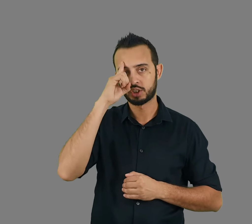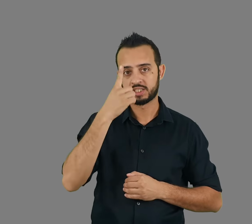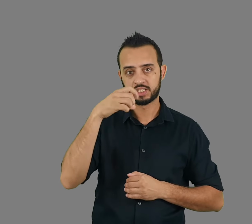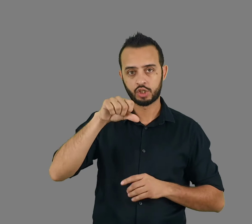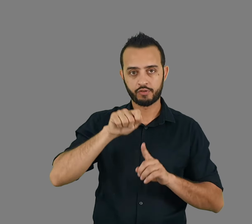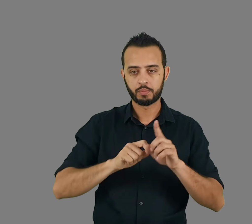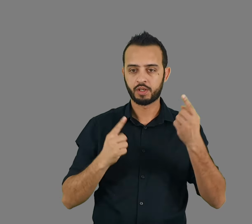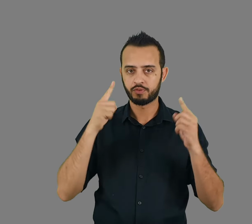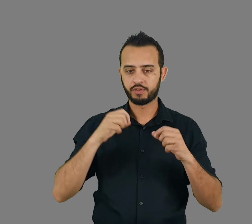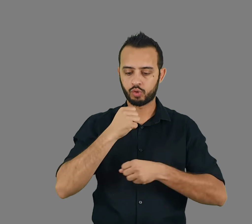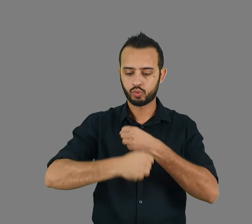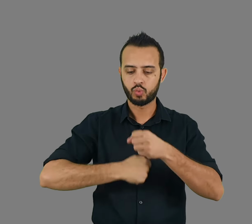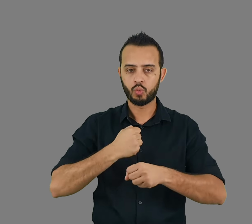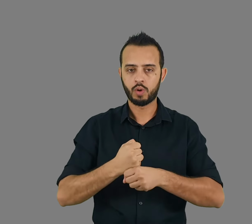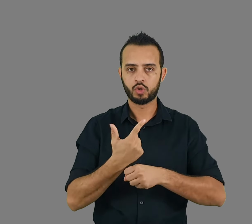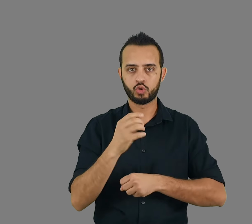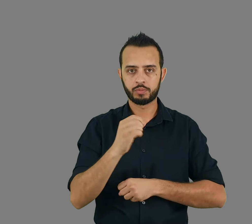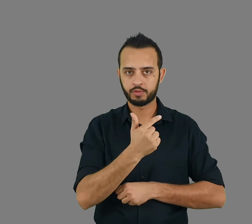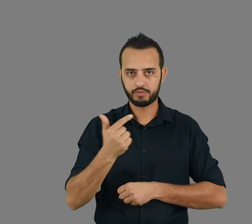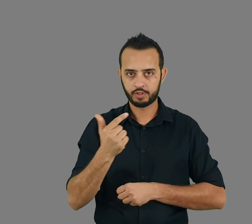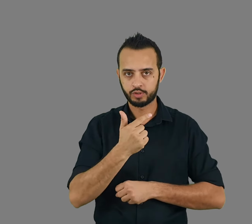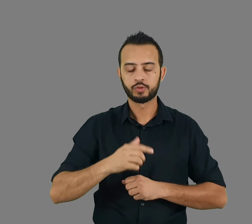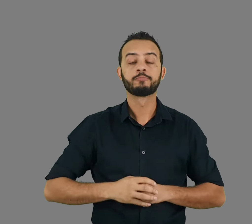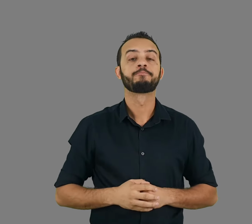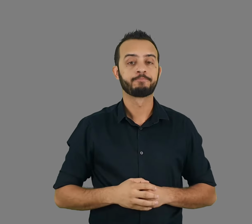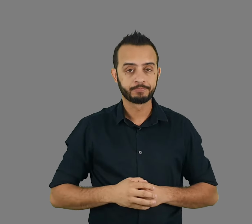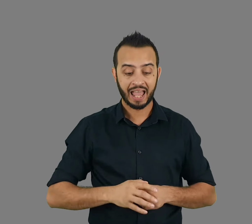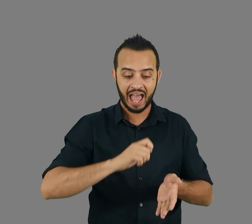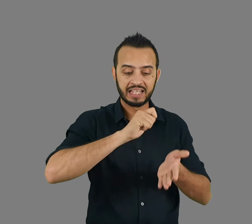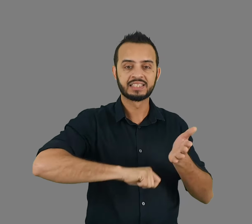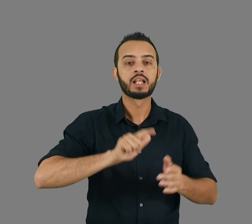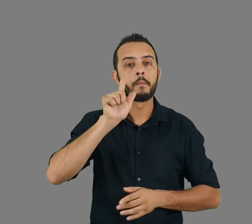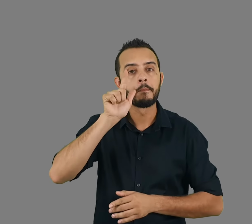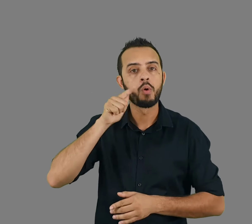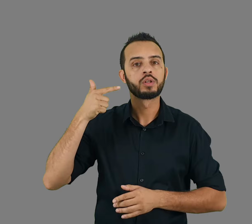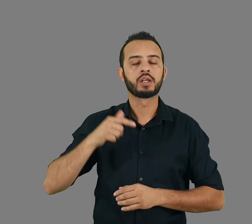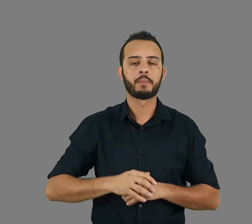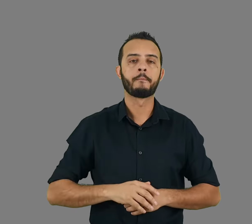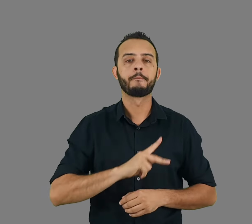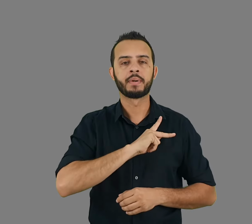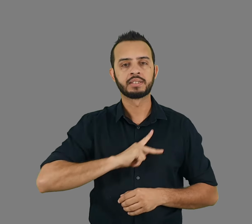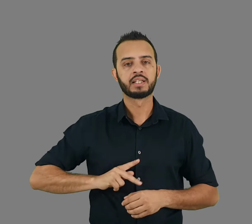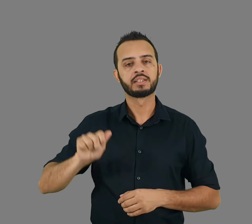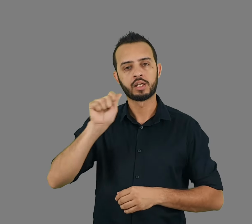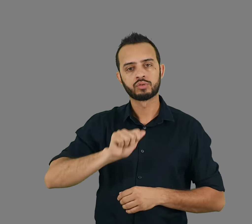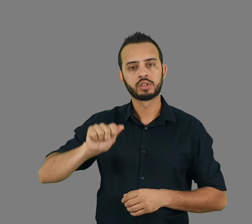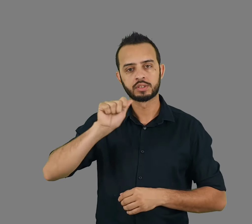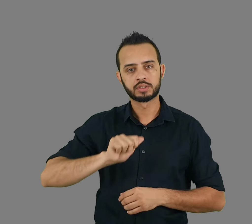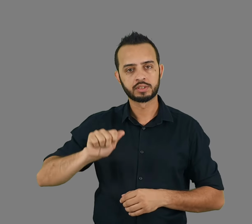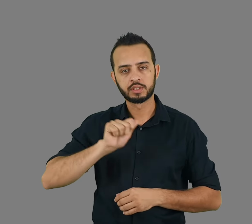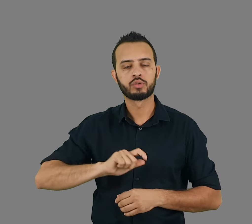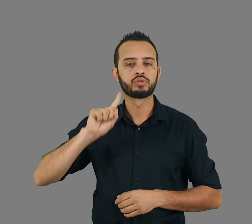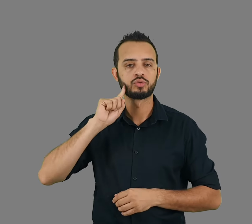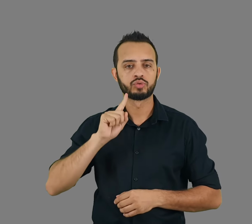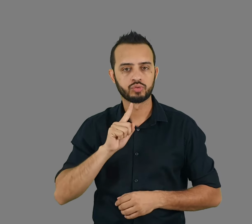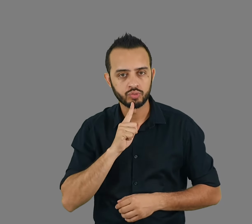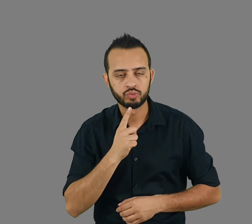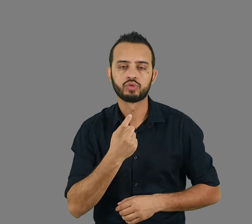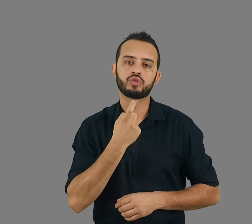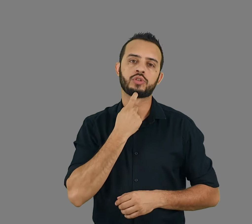de 2022. Mônica Amaral Azevedo, presidente da Associação de Surdos de Campinas,